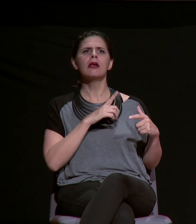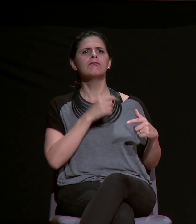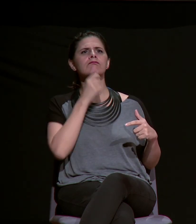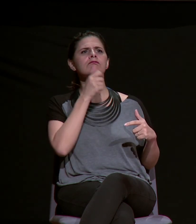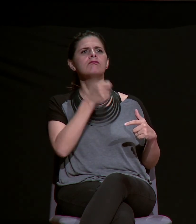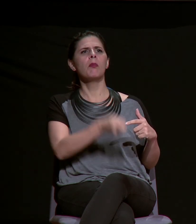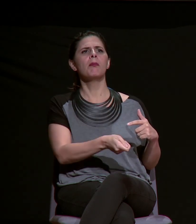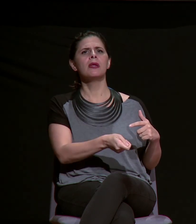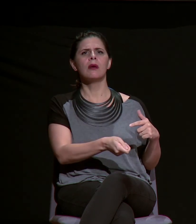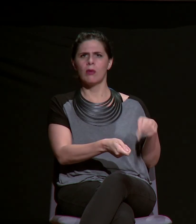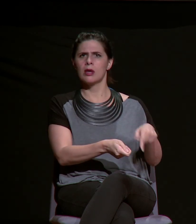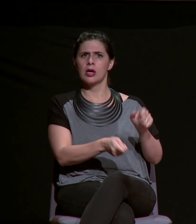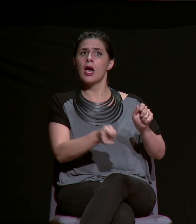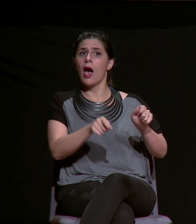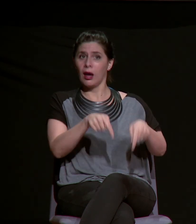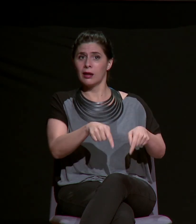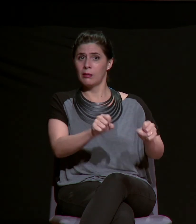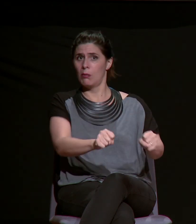legitimidade, né?